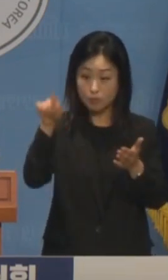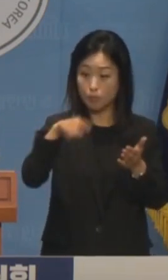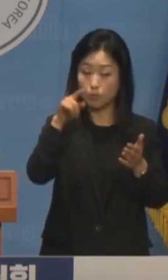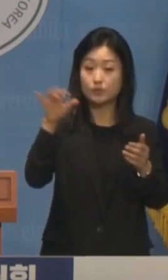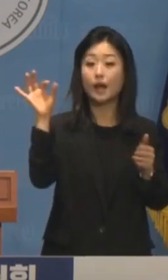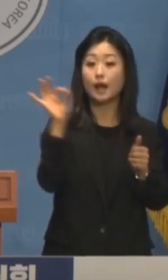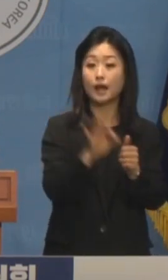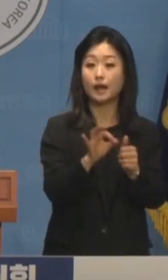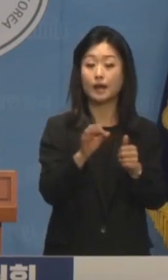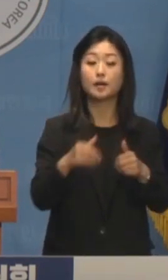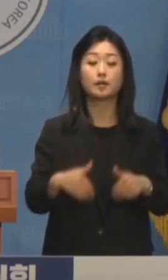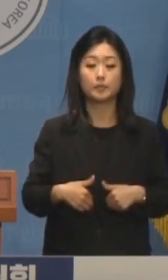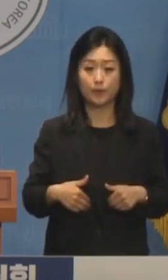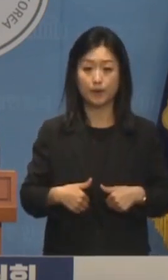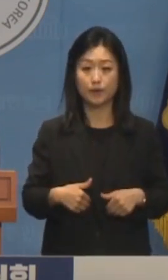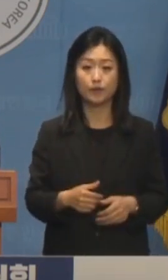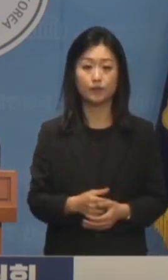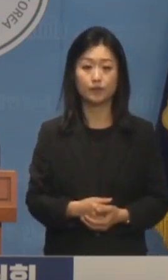된다라고 말입니다.